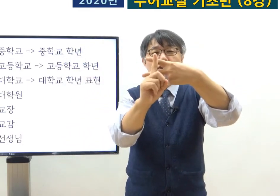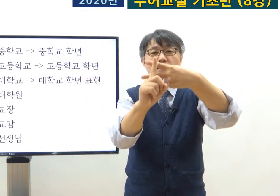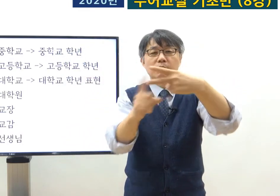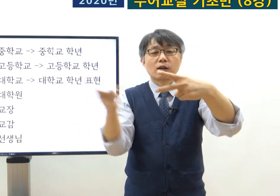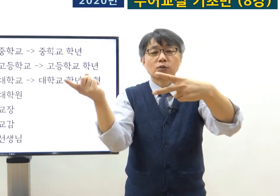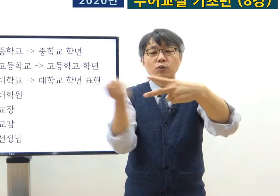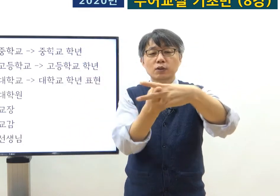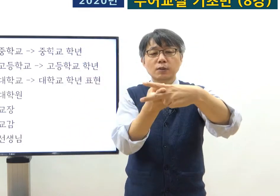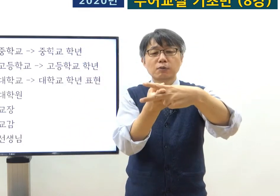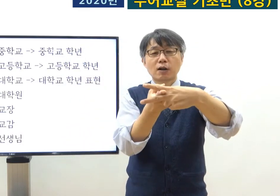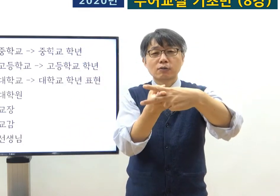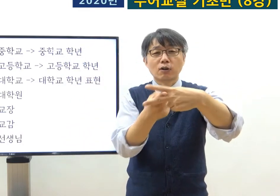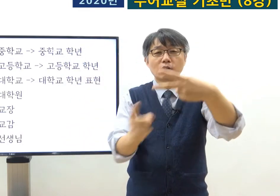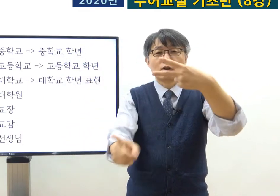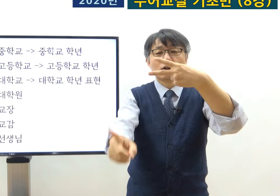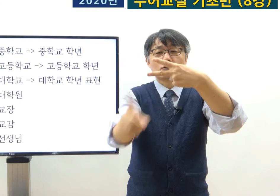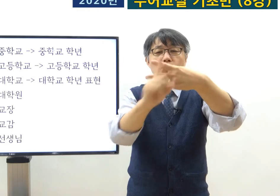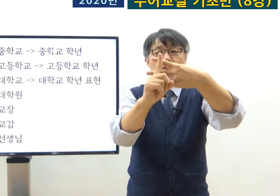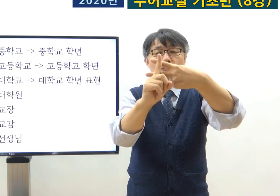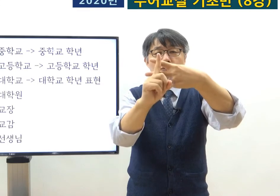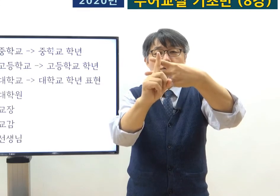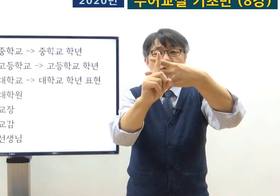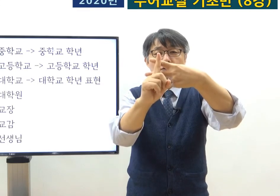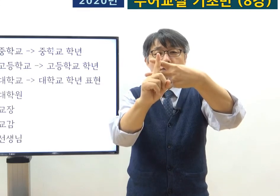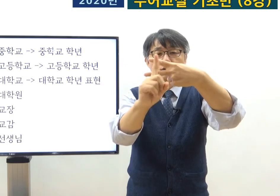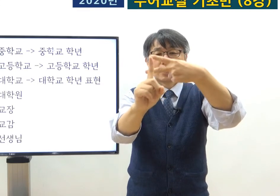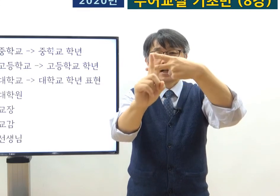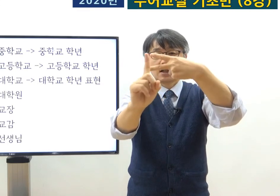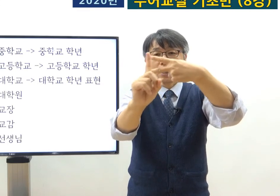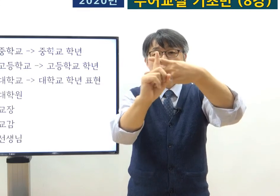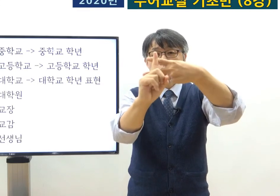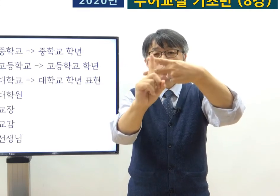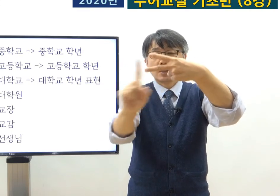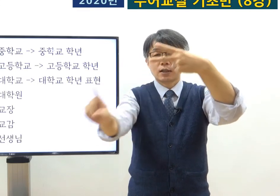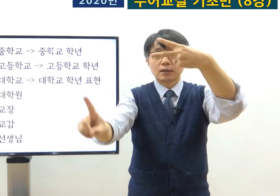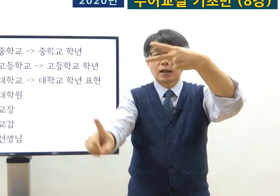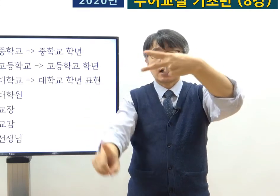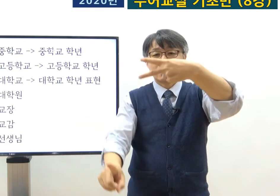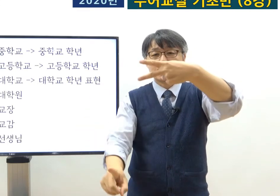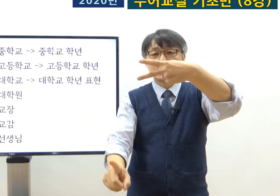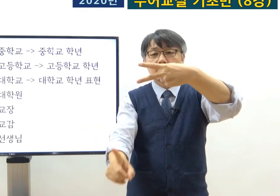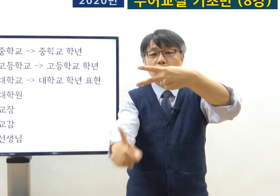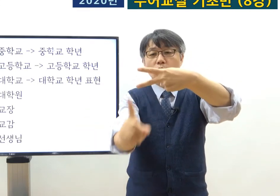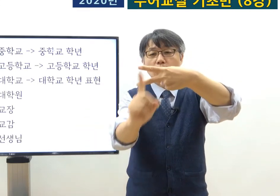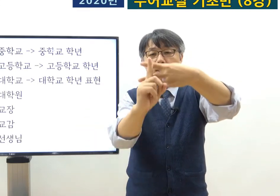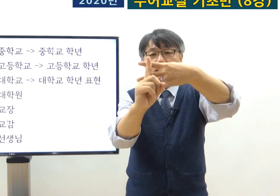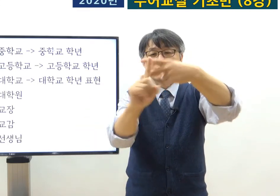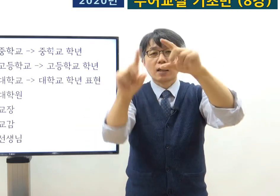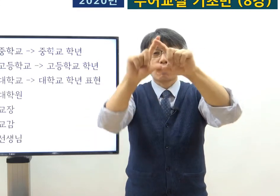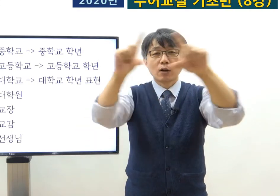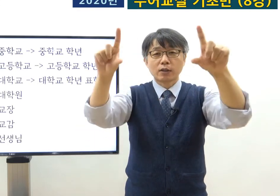합니다. 초등은 옆으로 가고요. 중. 자, 가운데 중자. 자, 디귿하고요. 거기 네모라고